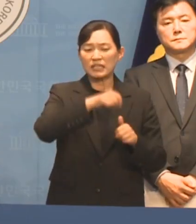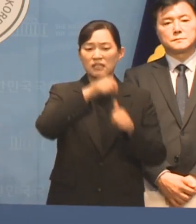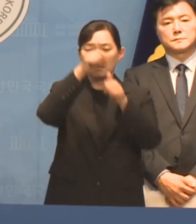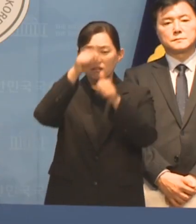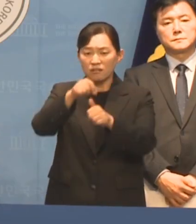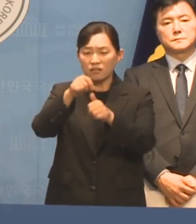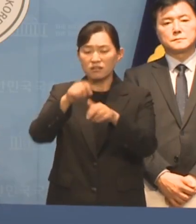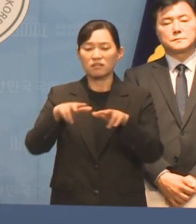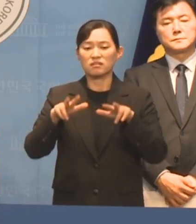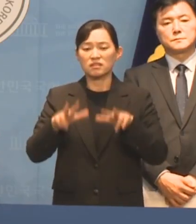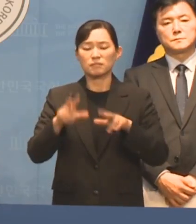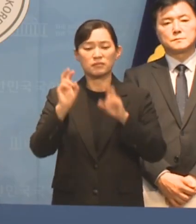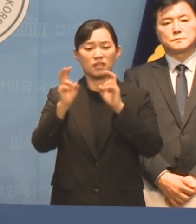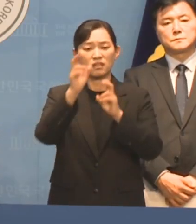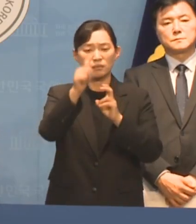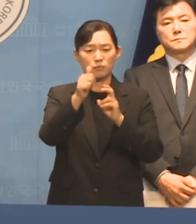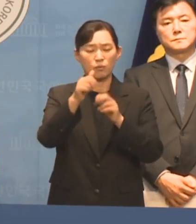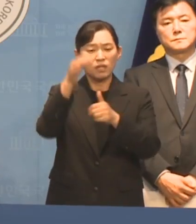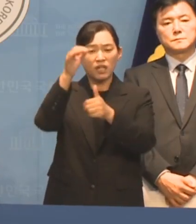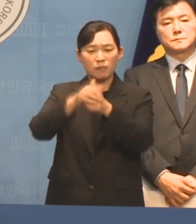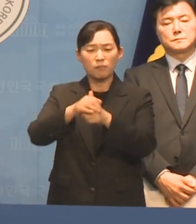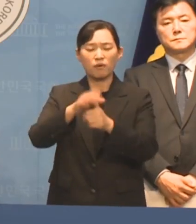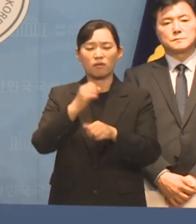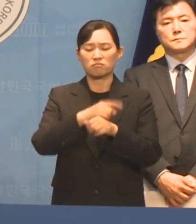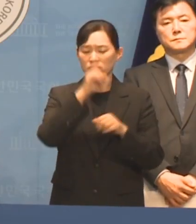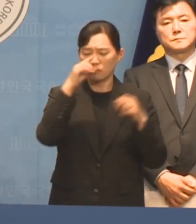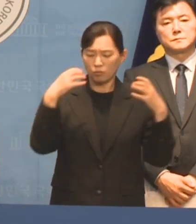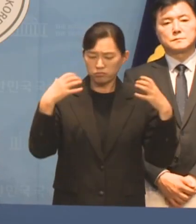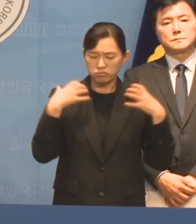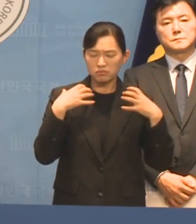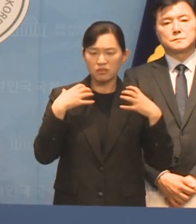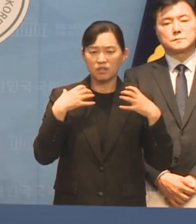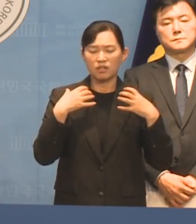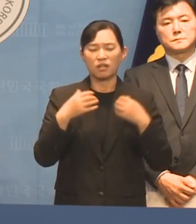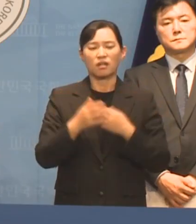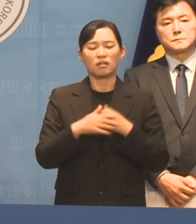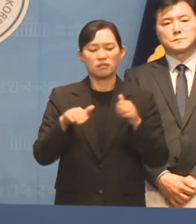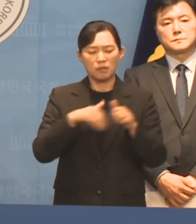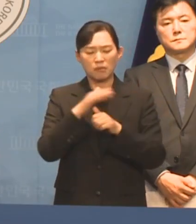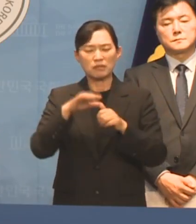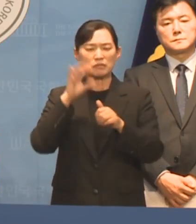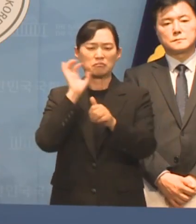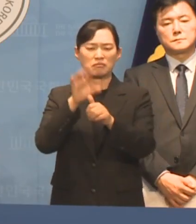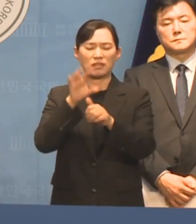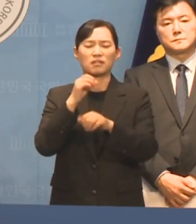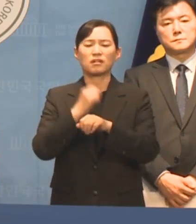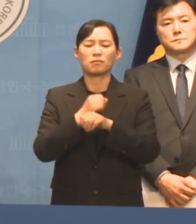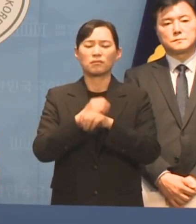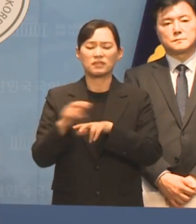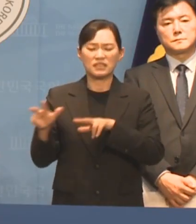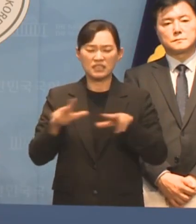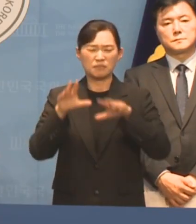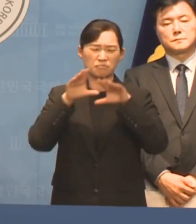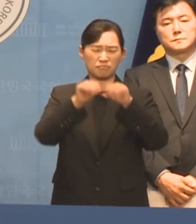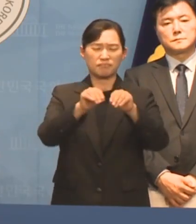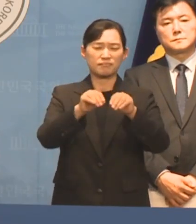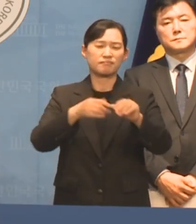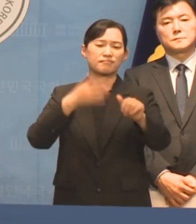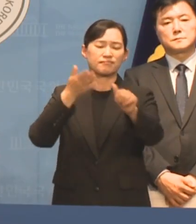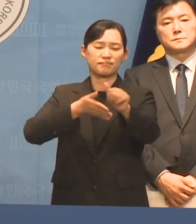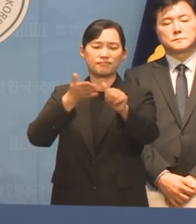인사를 공사 사장으로 임명하려는 정부의 졸속 행태를 규탄하며 이에 즉각적인 철회를